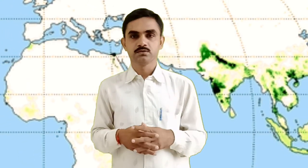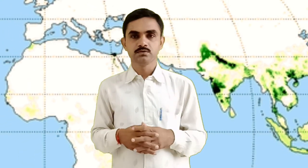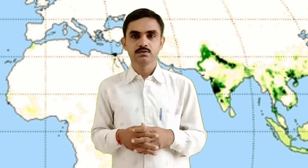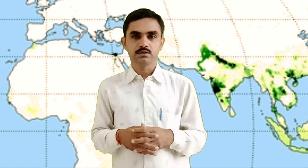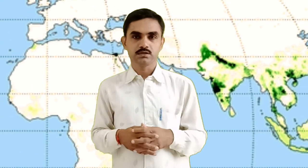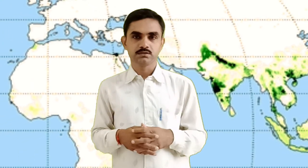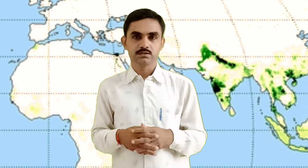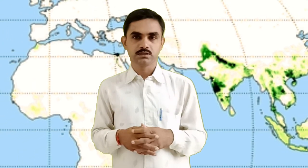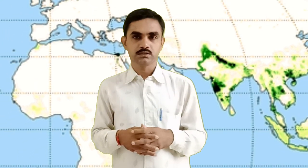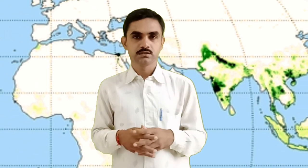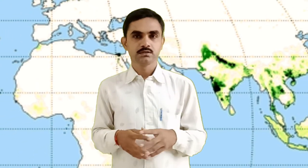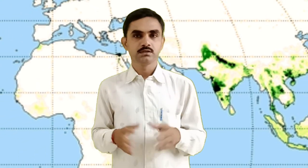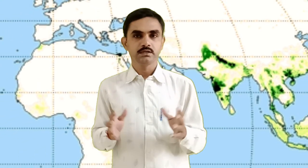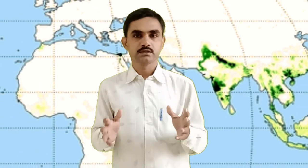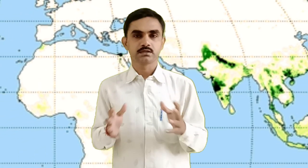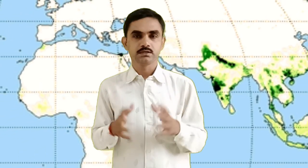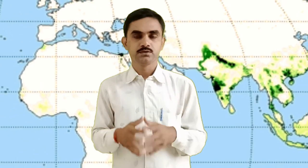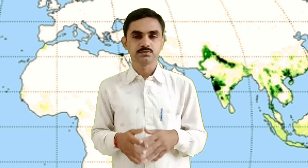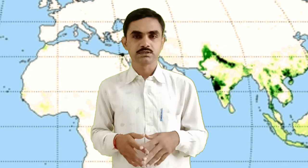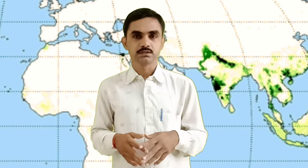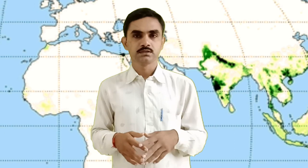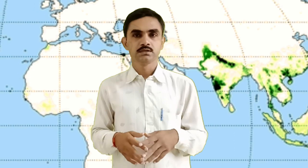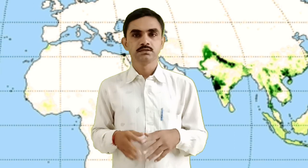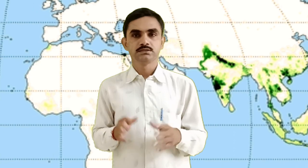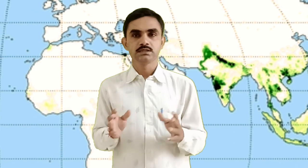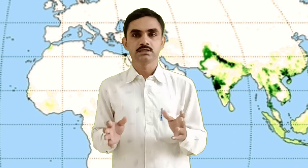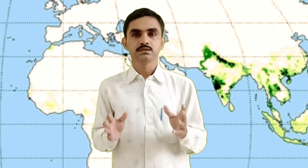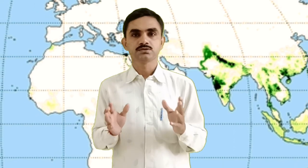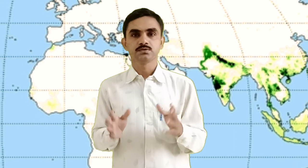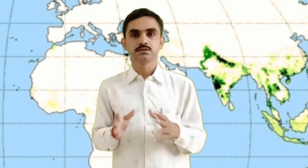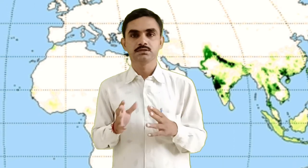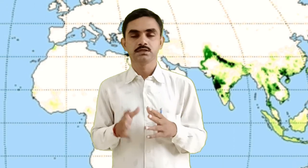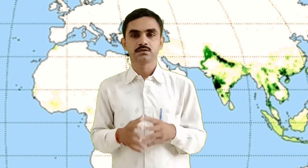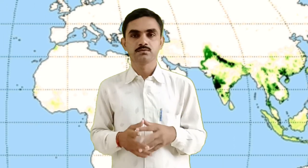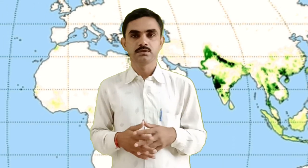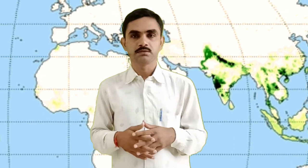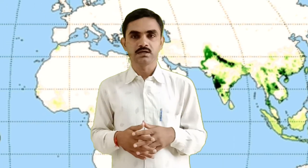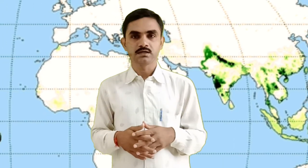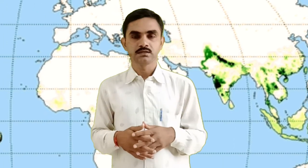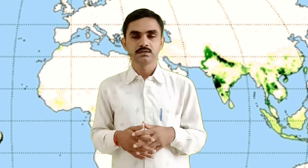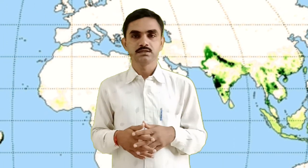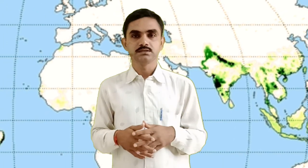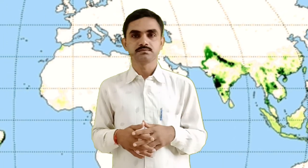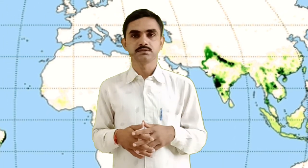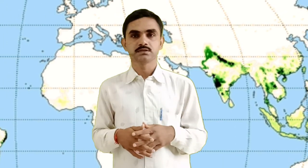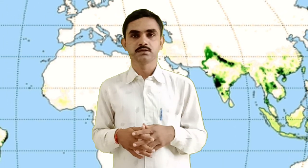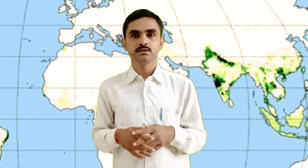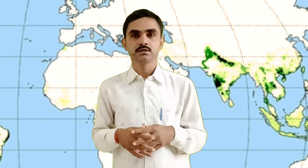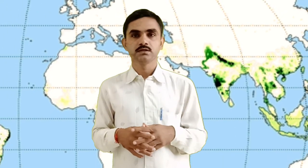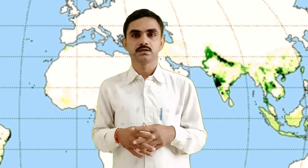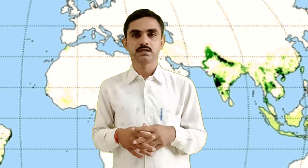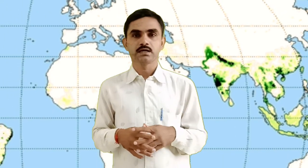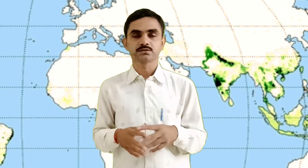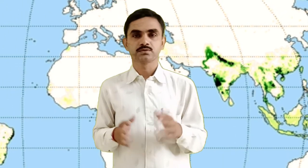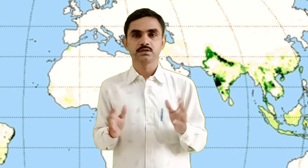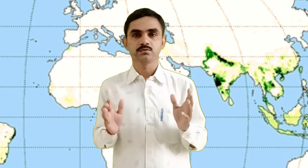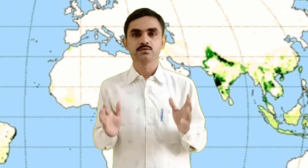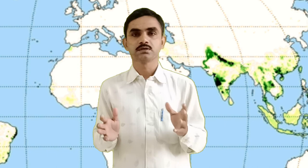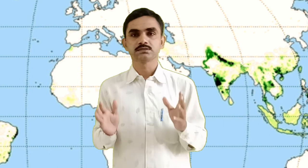7,000 કિલોમીટર જેટલું અંતર એ ઘટી ગયું છે, જે સ્વેઝ નહેરનું નિર્માણ ઈસવીસન